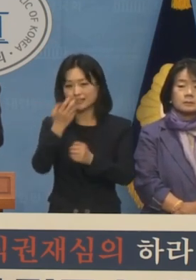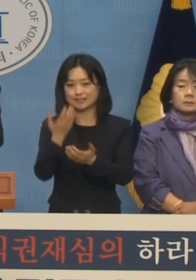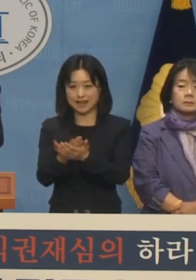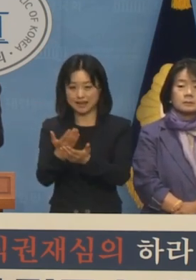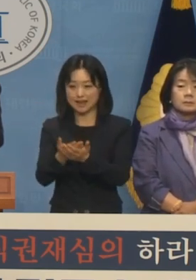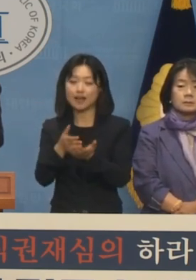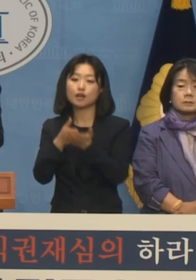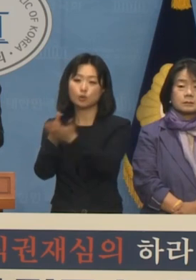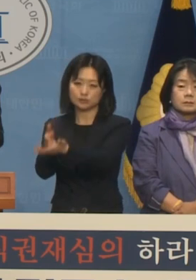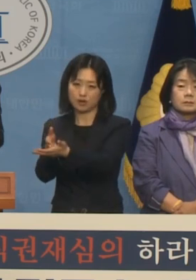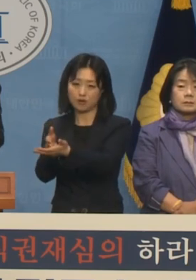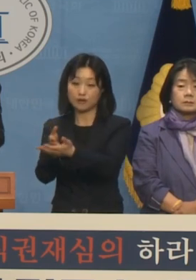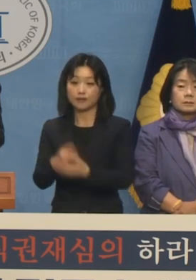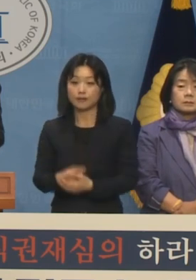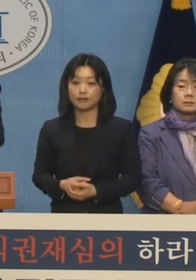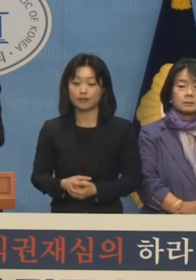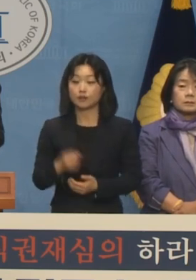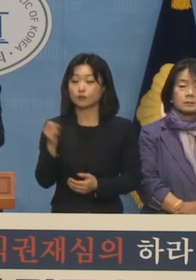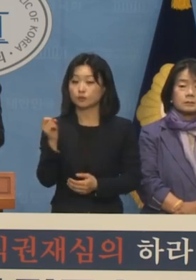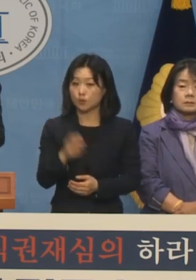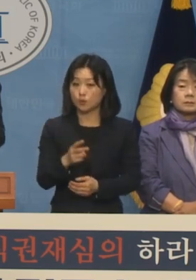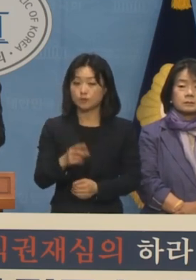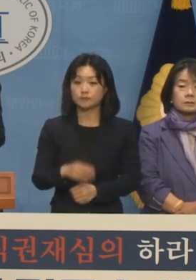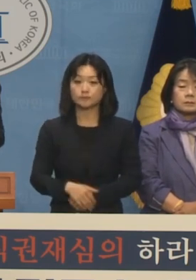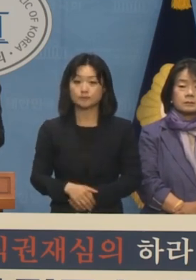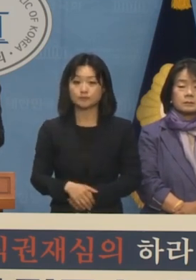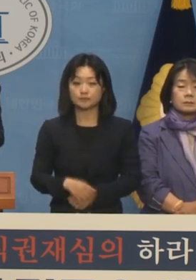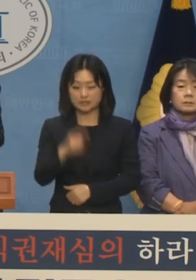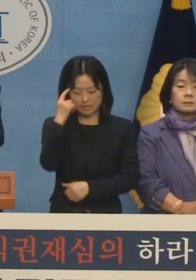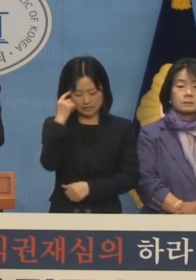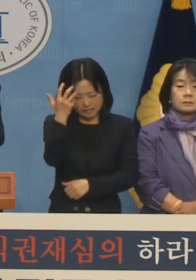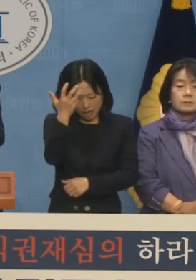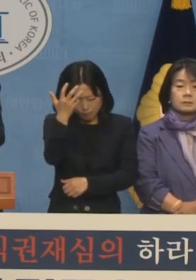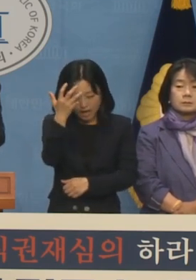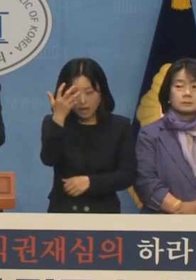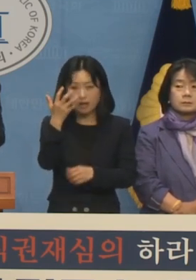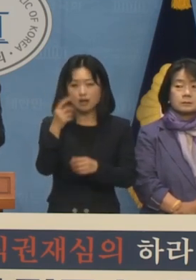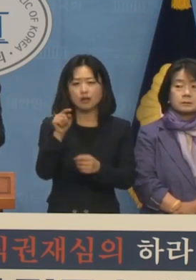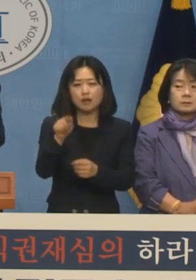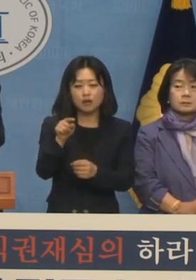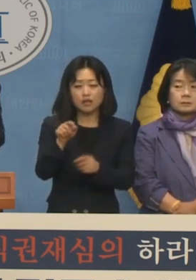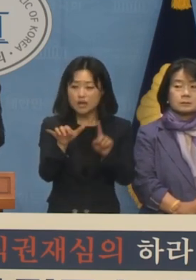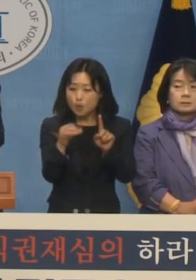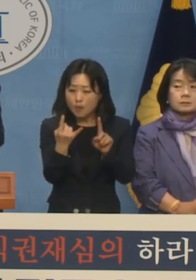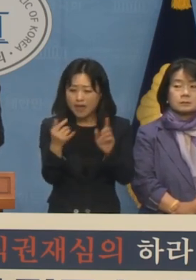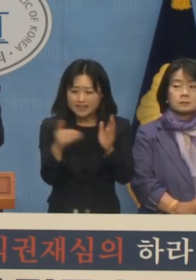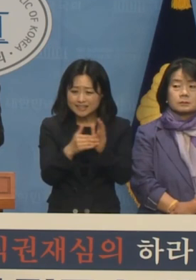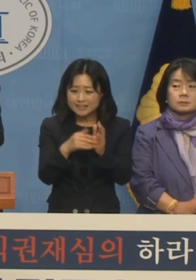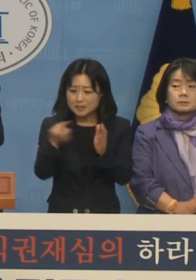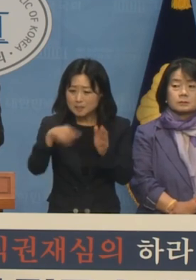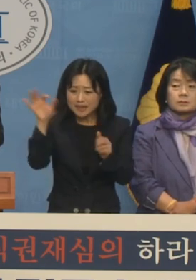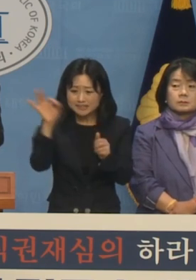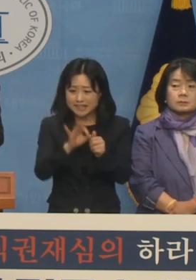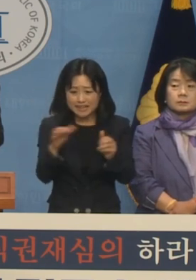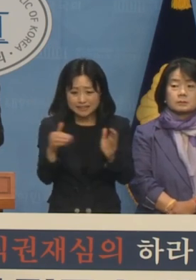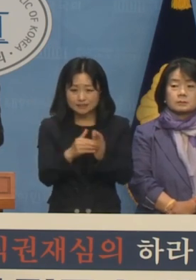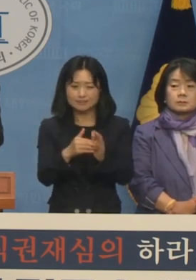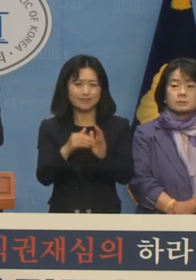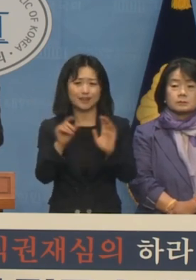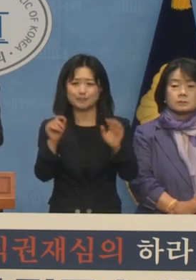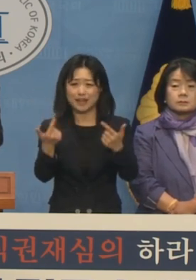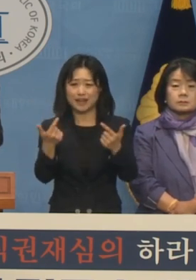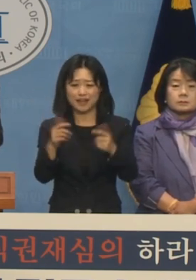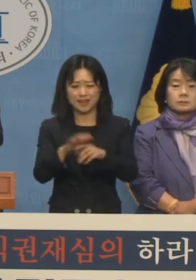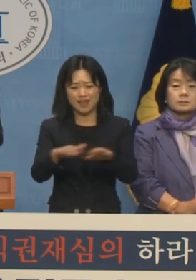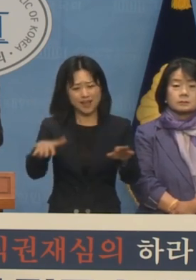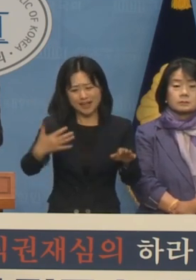것을 요청하는 것입니다. 더 나아가 트라우마는 일회적인 배상으로 모든 것이